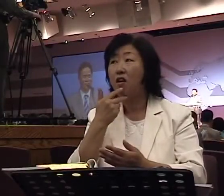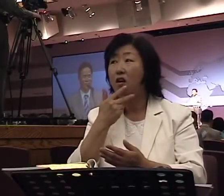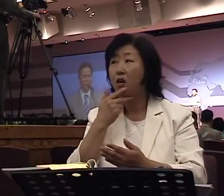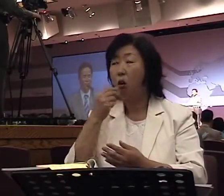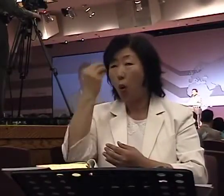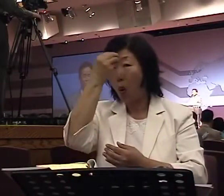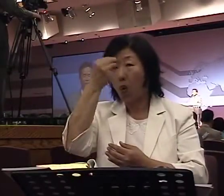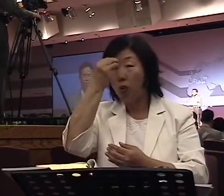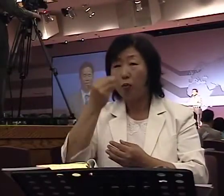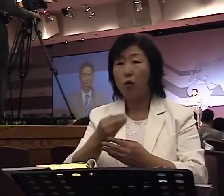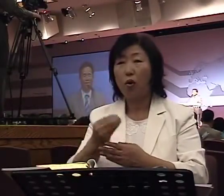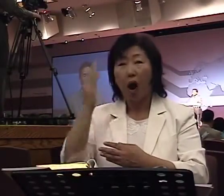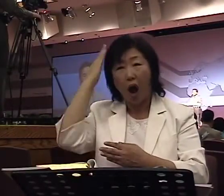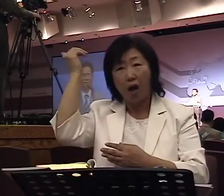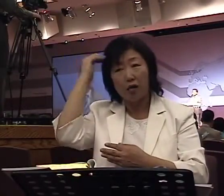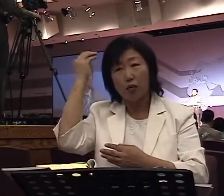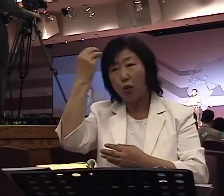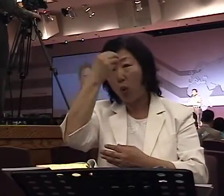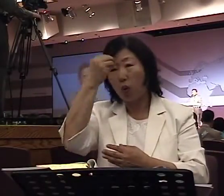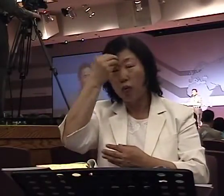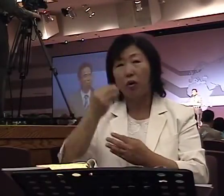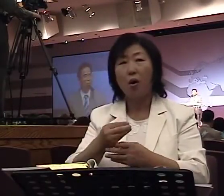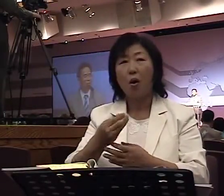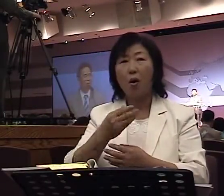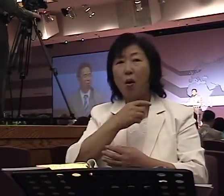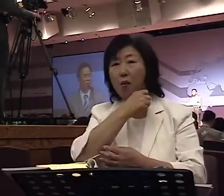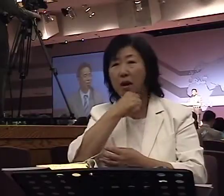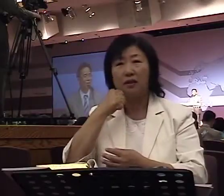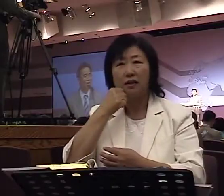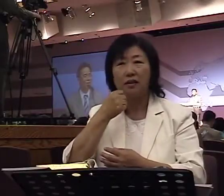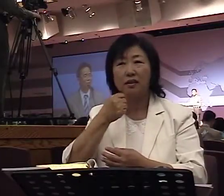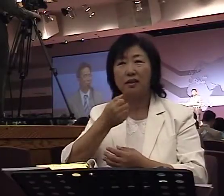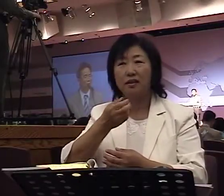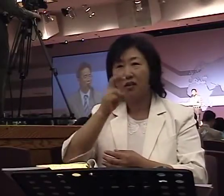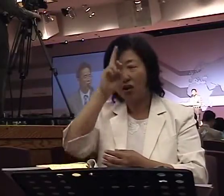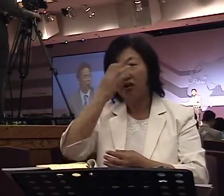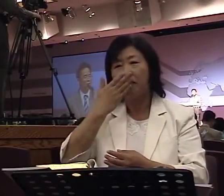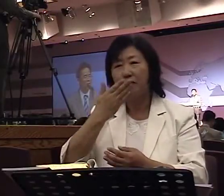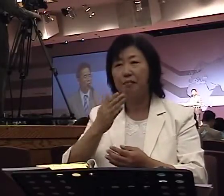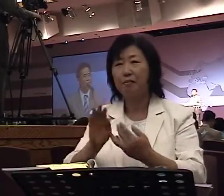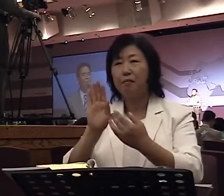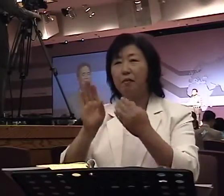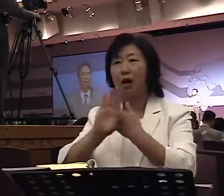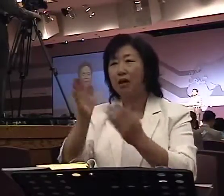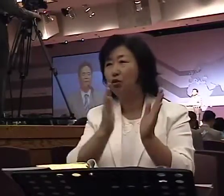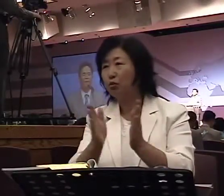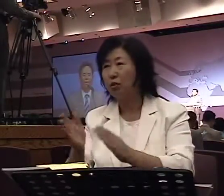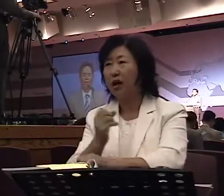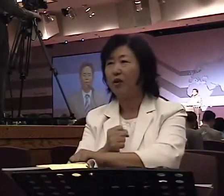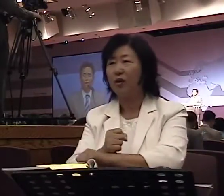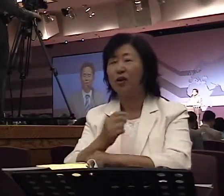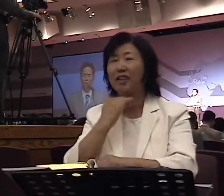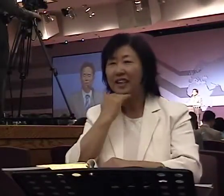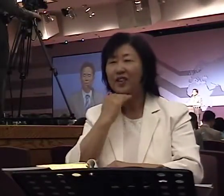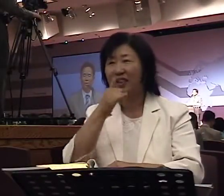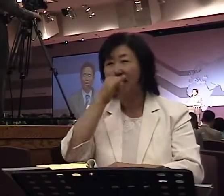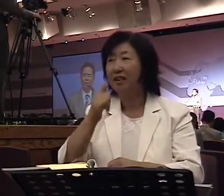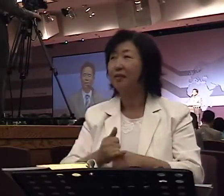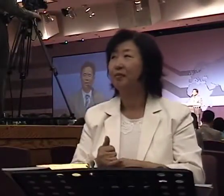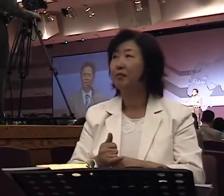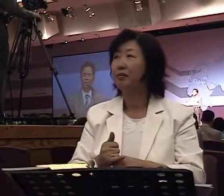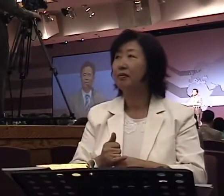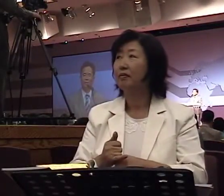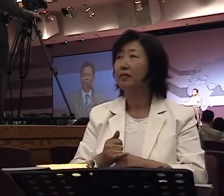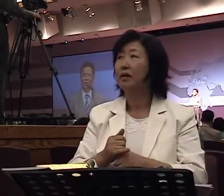영어 고등부 또 한우 고등부에서 맛있는 점심들을 밖에 준비해서 기다리고 있고요. 그 다음에 영어